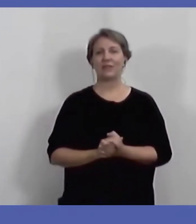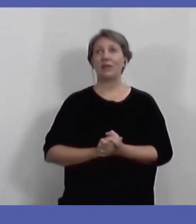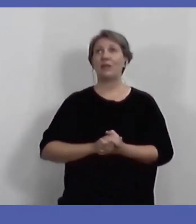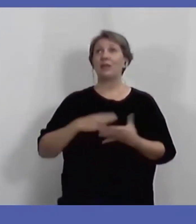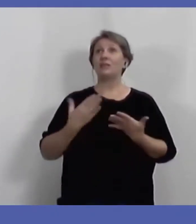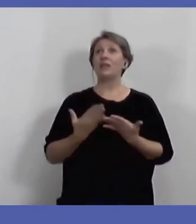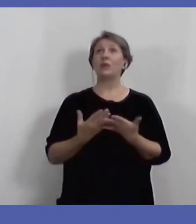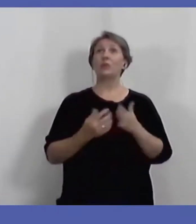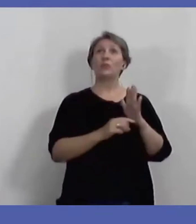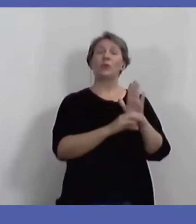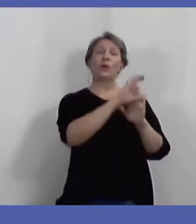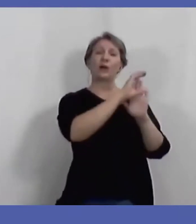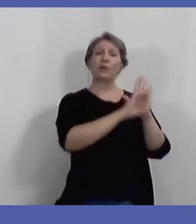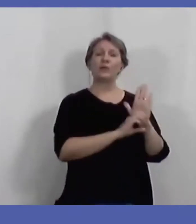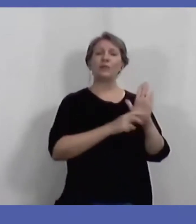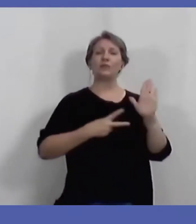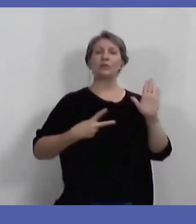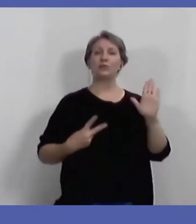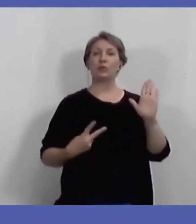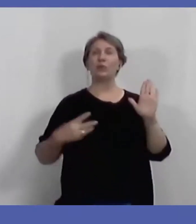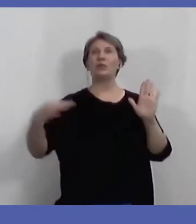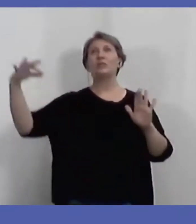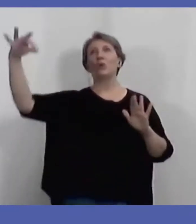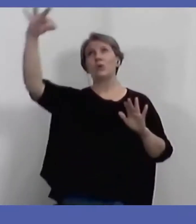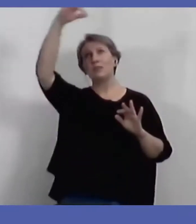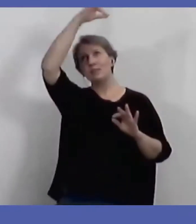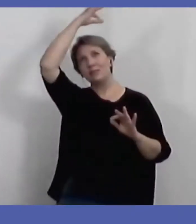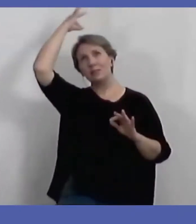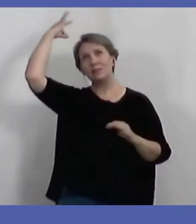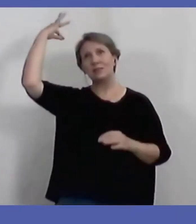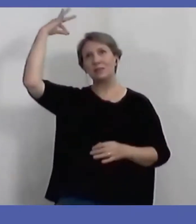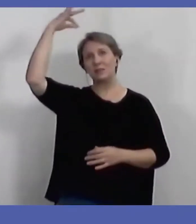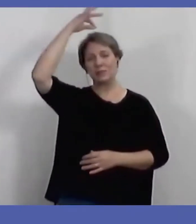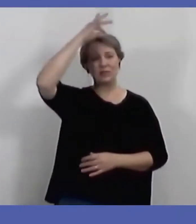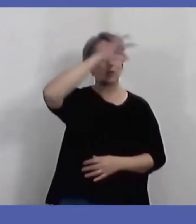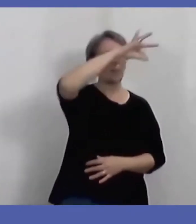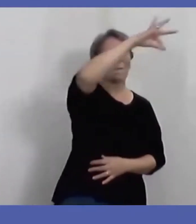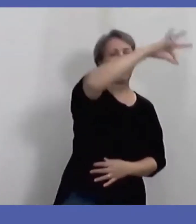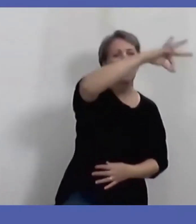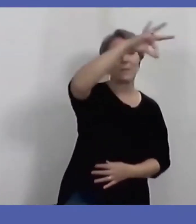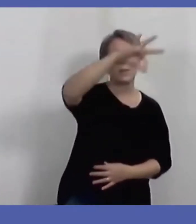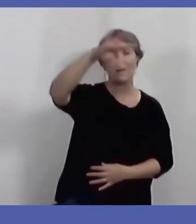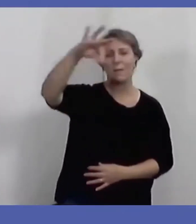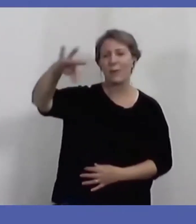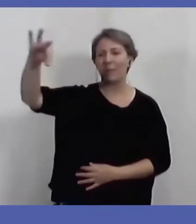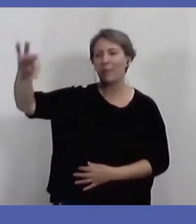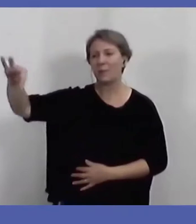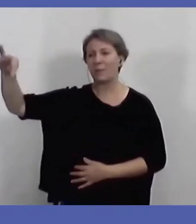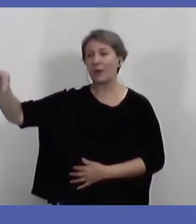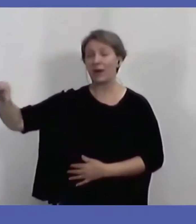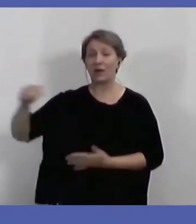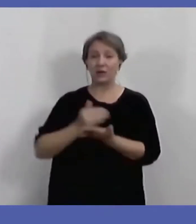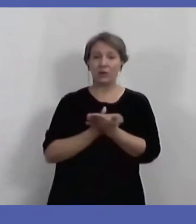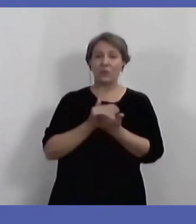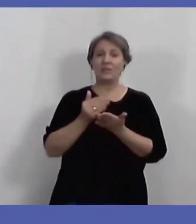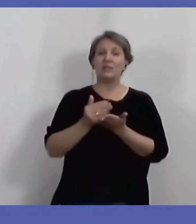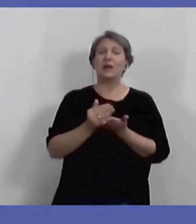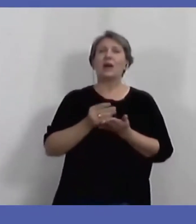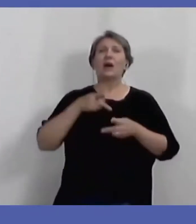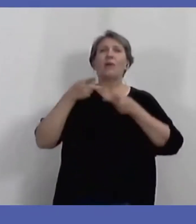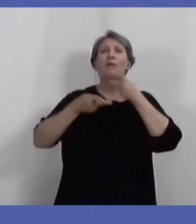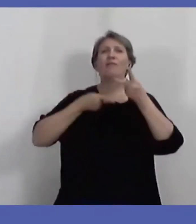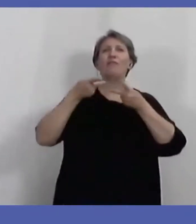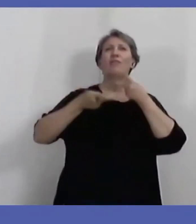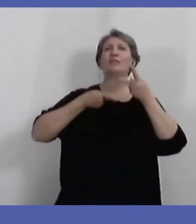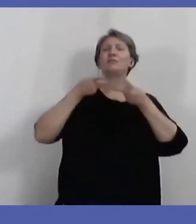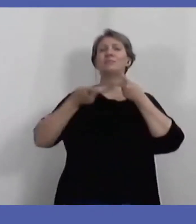com poder sobre aqueles 120 galileus, eles começaram a falar, né?